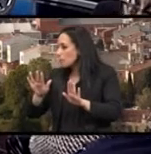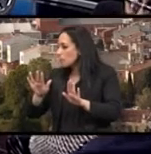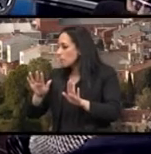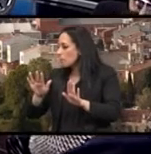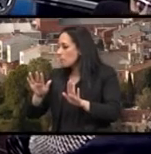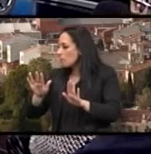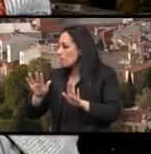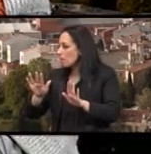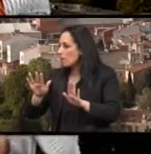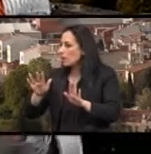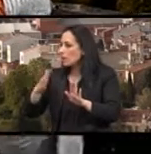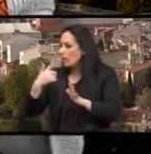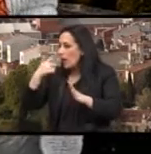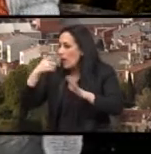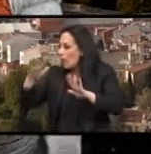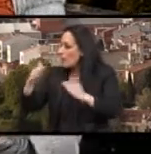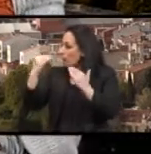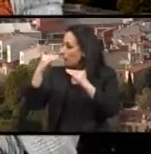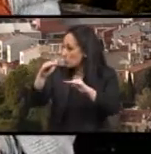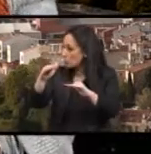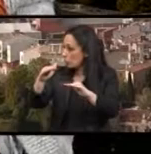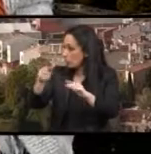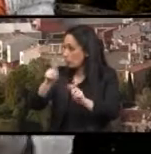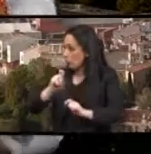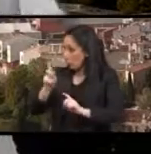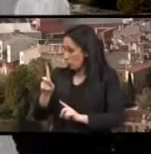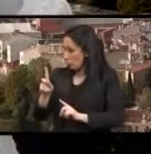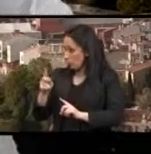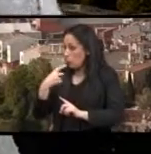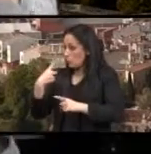no m'adoneu pis, perquè jo en el que visc ara